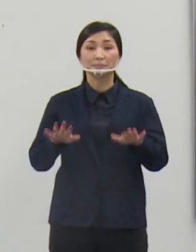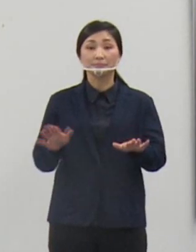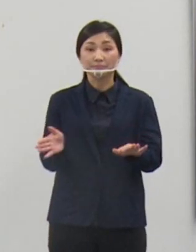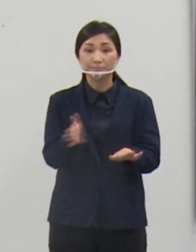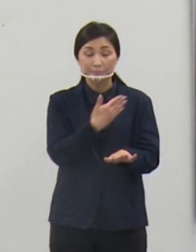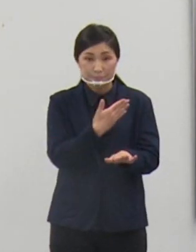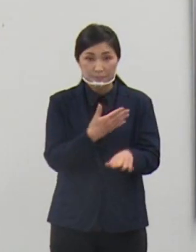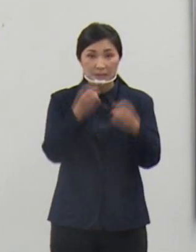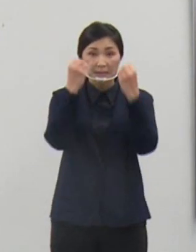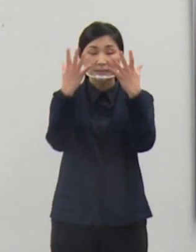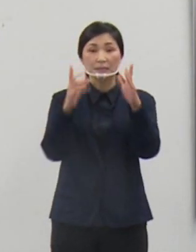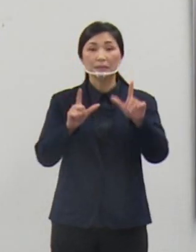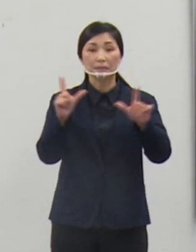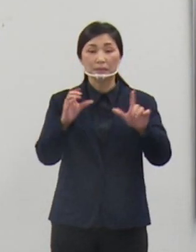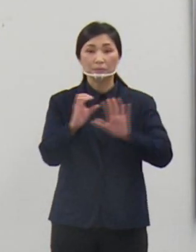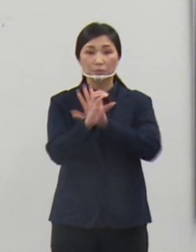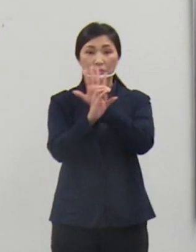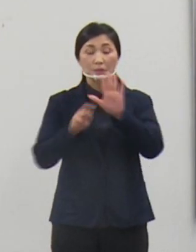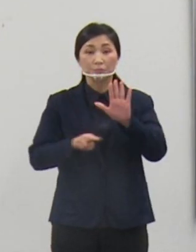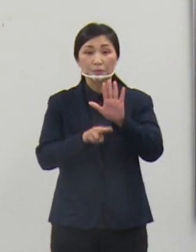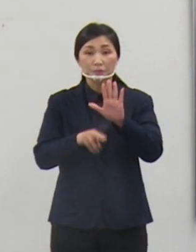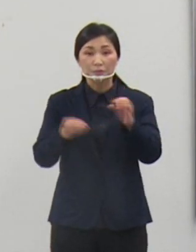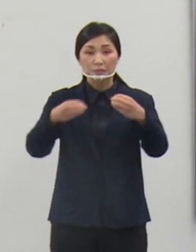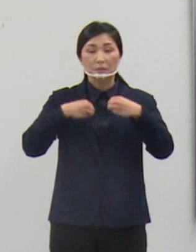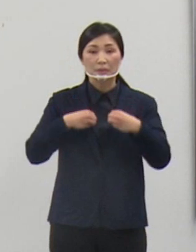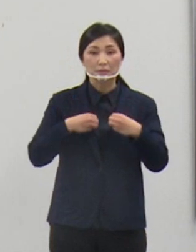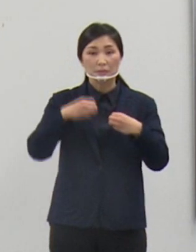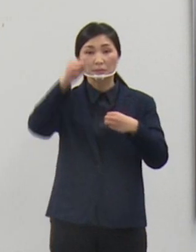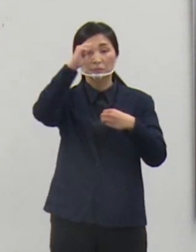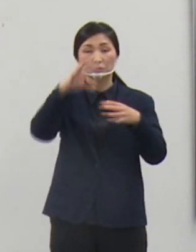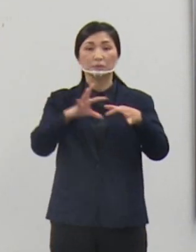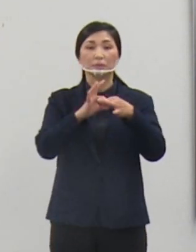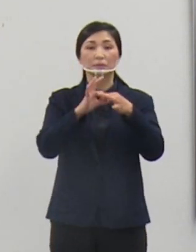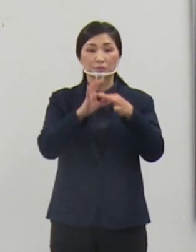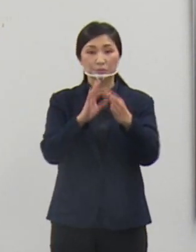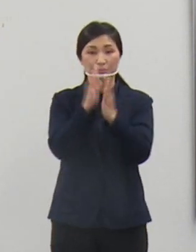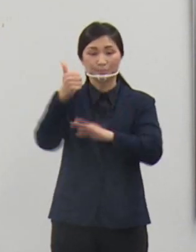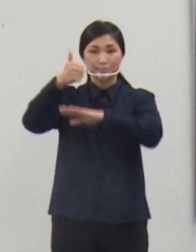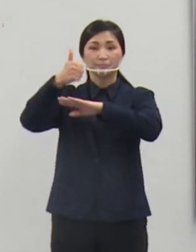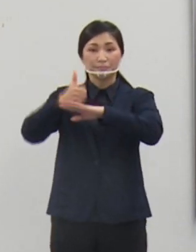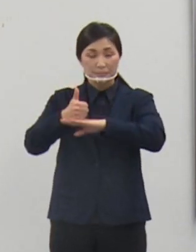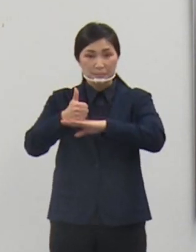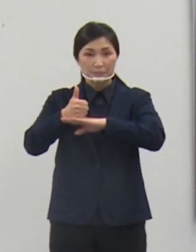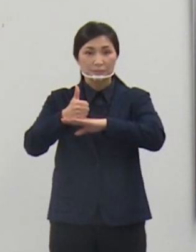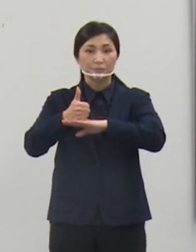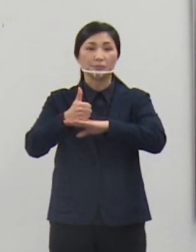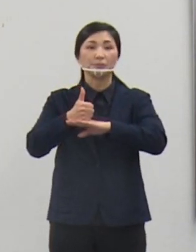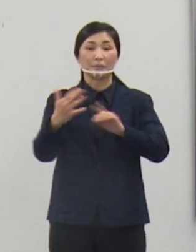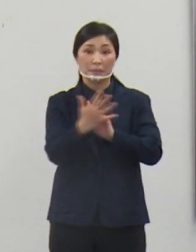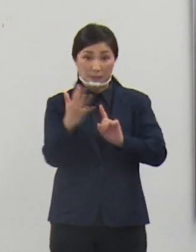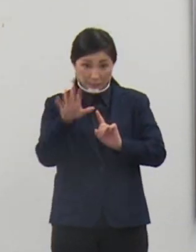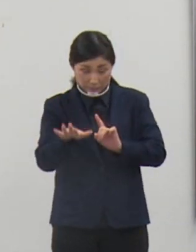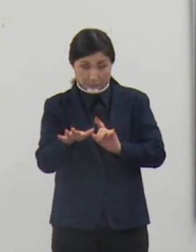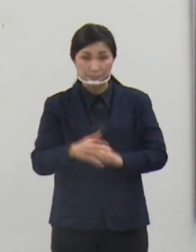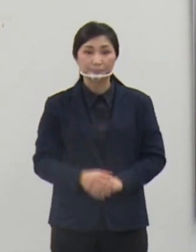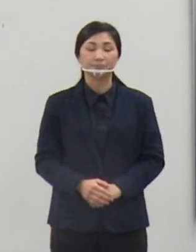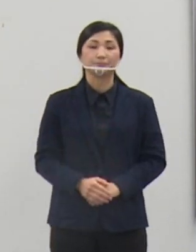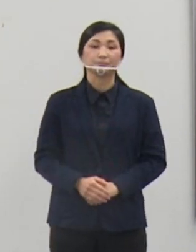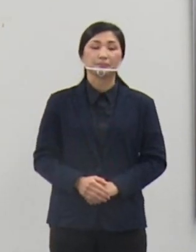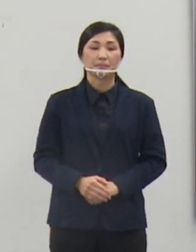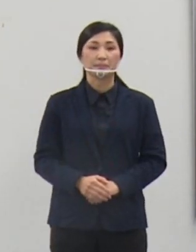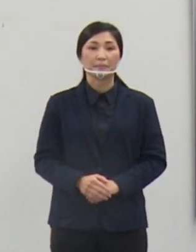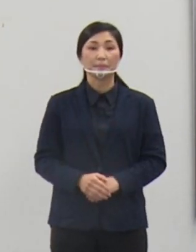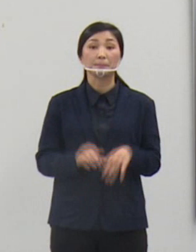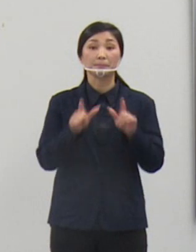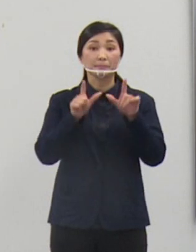ただいまより新型コロナウイルス感染症に関する記事記者会見を始めさせていただきます。まずはじめに知事からメッセージの発信を